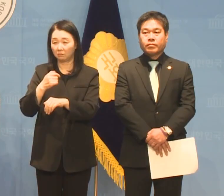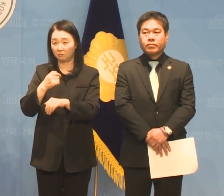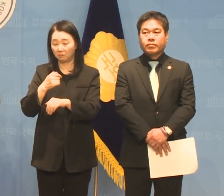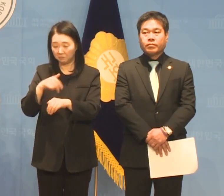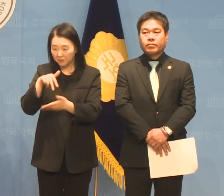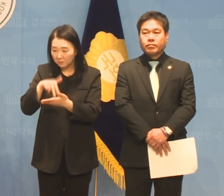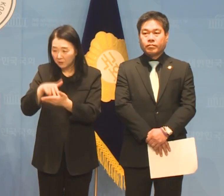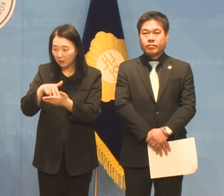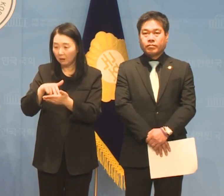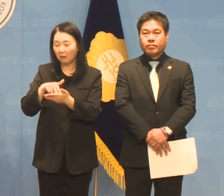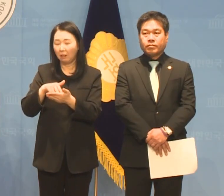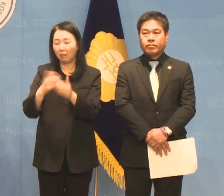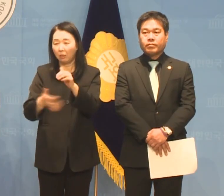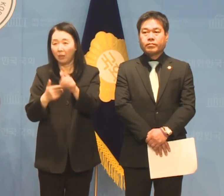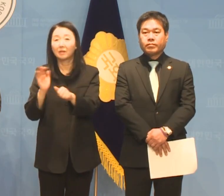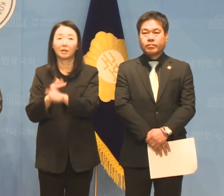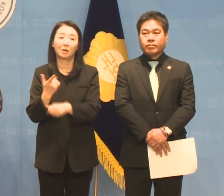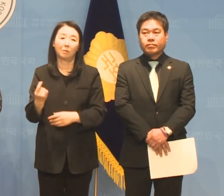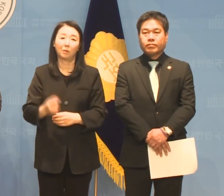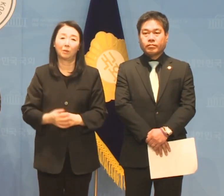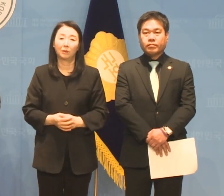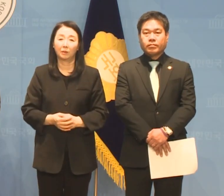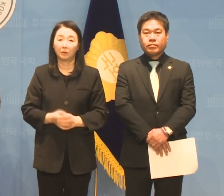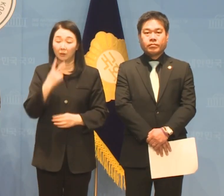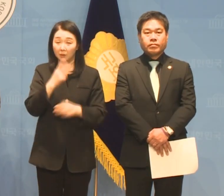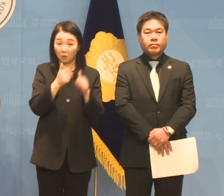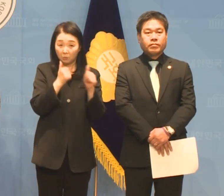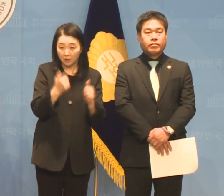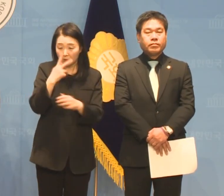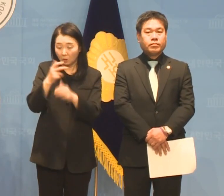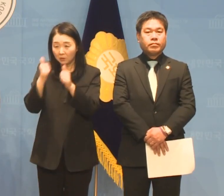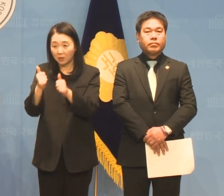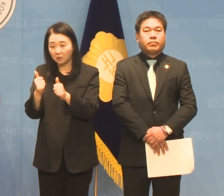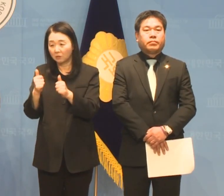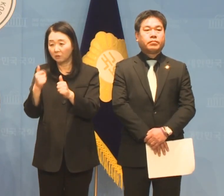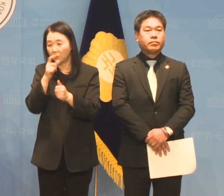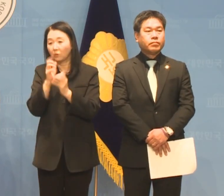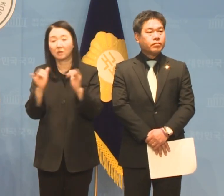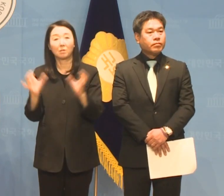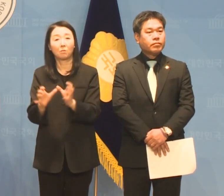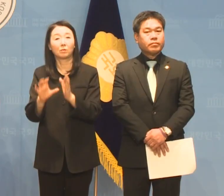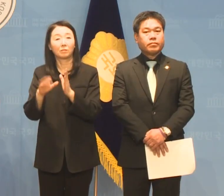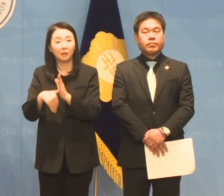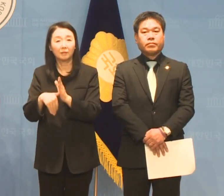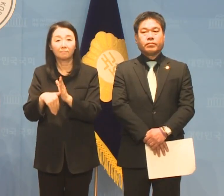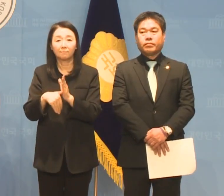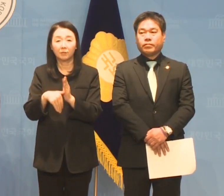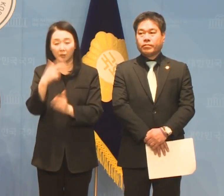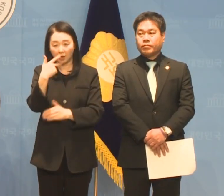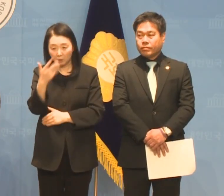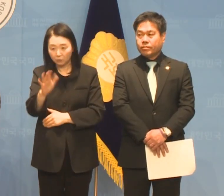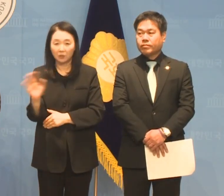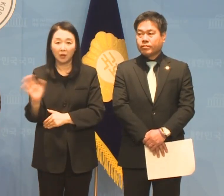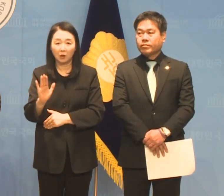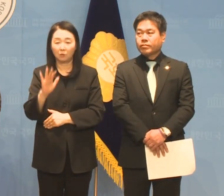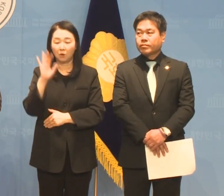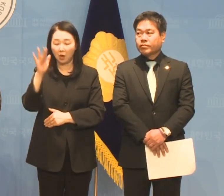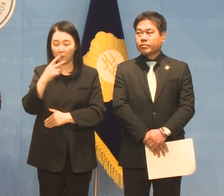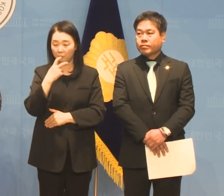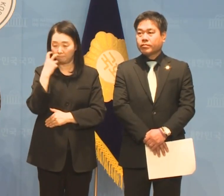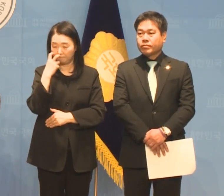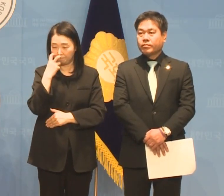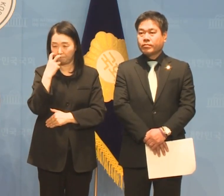시도다라는 점을 말씀드리겠습니다. 저희 검사를 검사하는 변호사 모임에서는 이를 좌시하지 않고 앞으로도 꾸준히 감시할